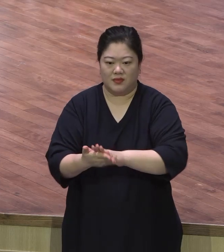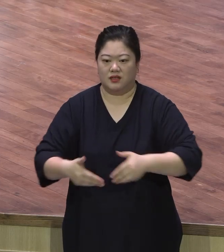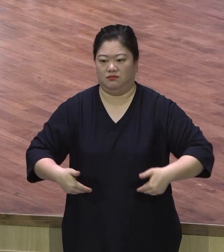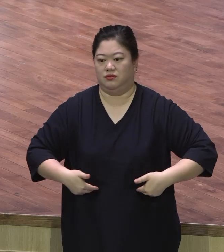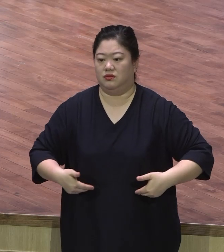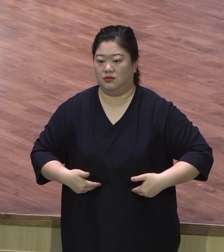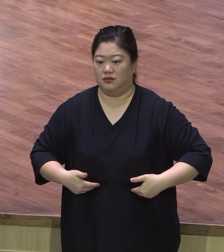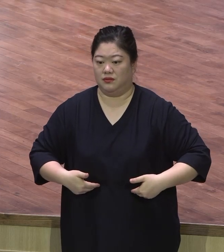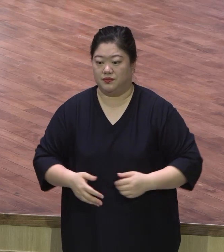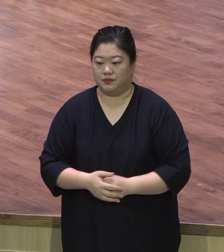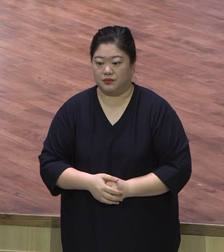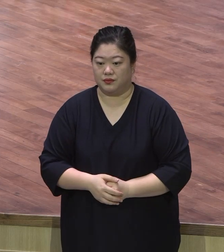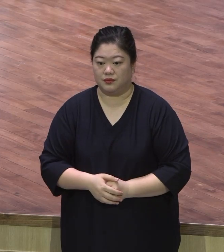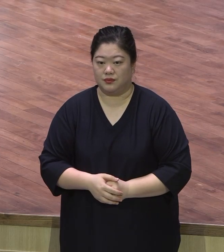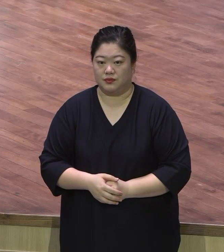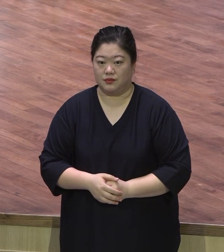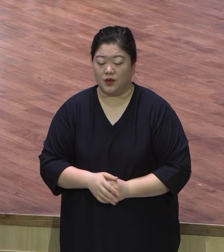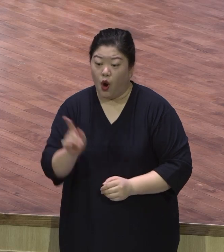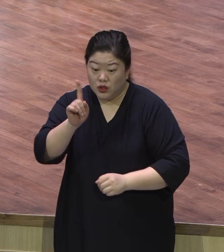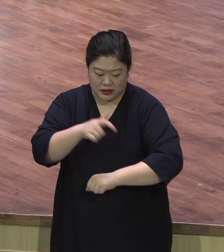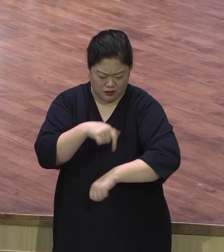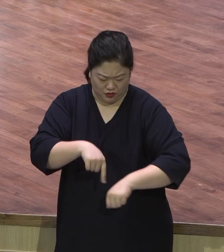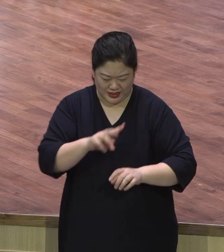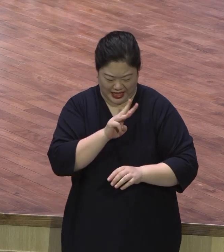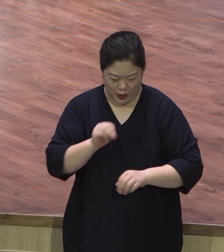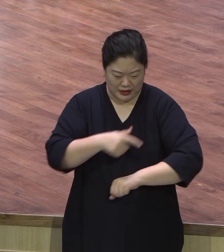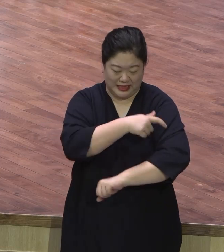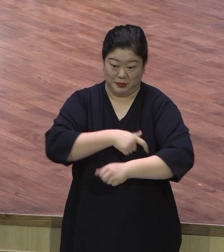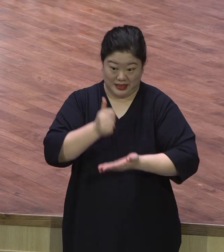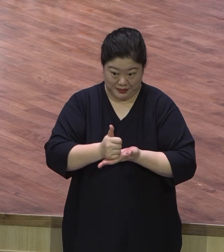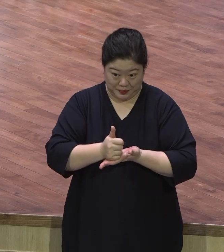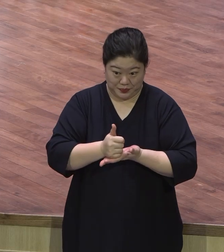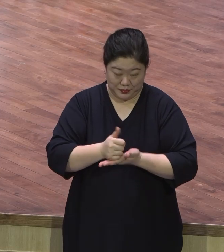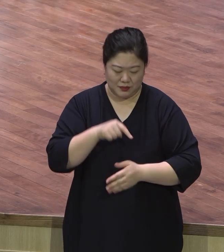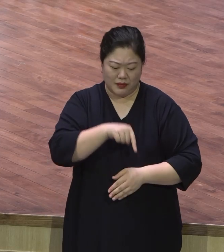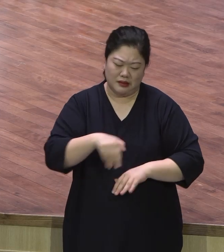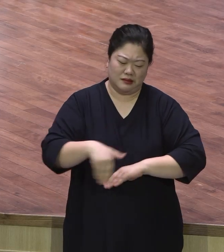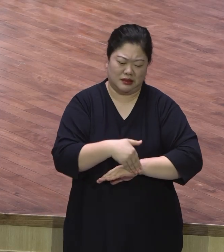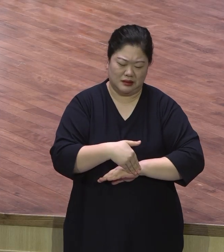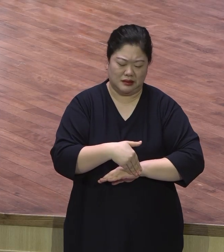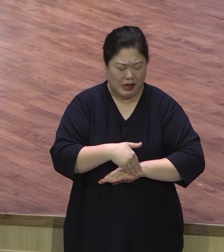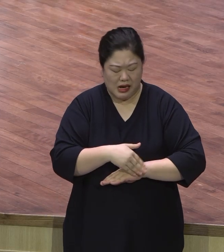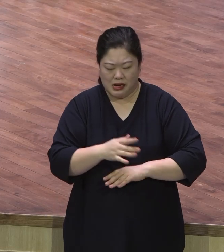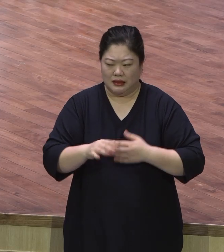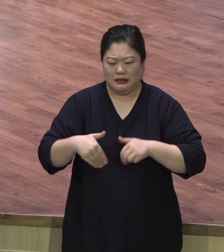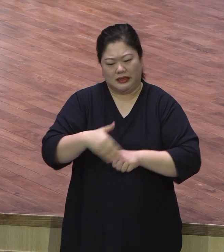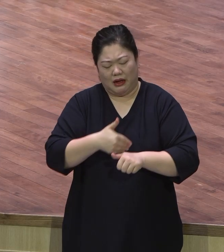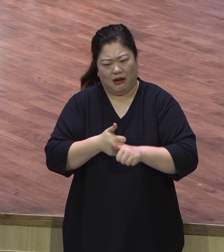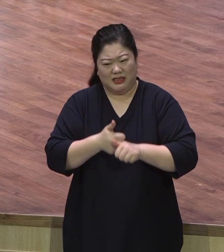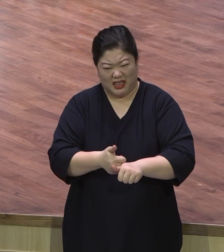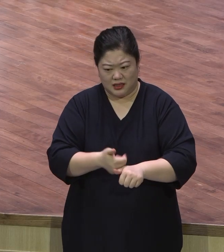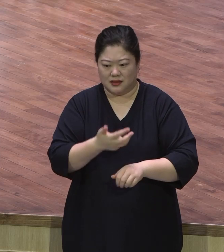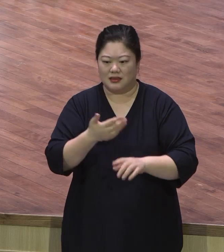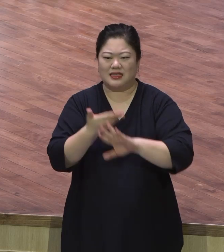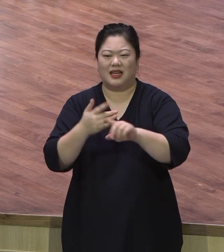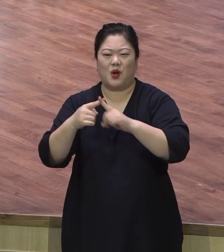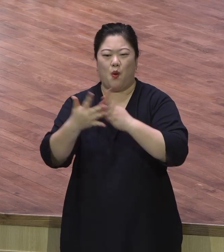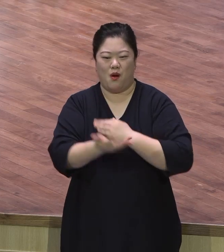우리 교회 집사가 다른 교회 다닐다가 우리 교회 왔는데 남편이 예수를 안 믿어.